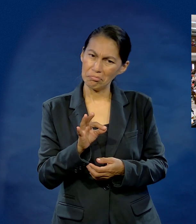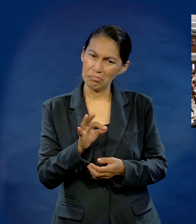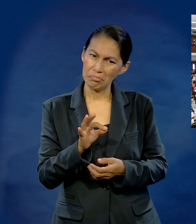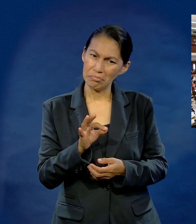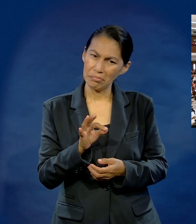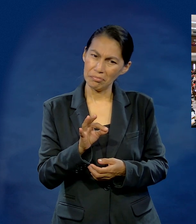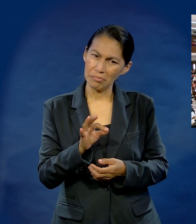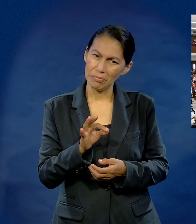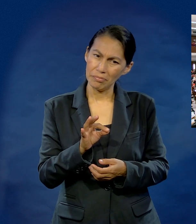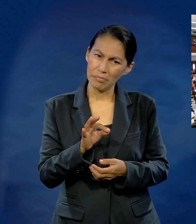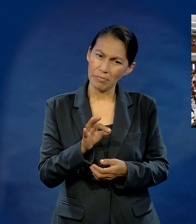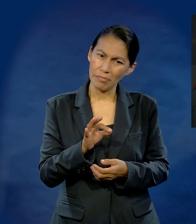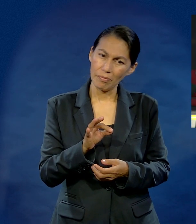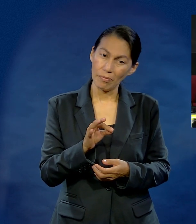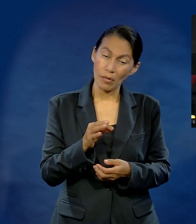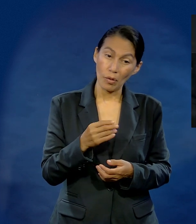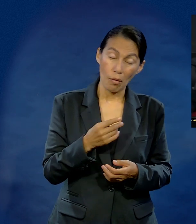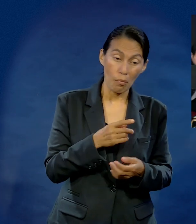Dos,